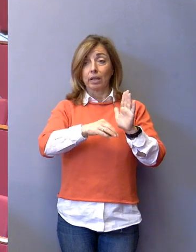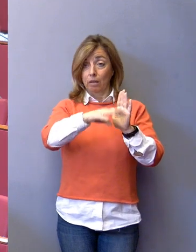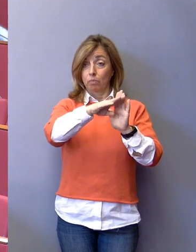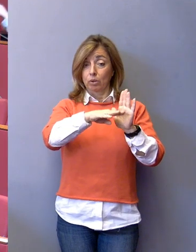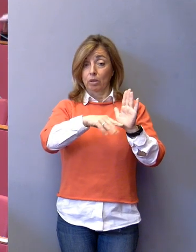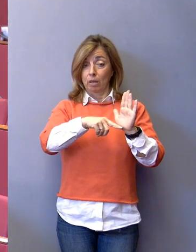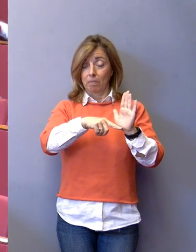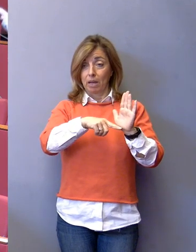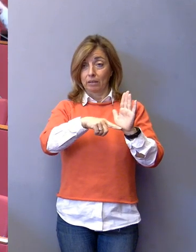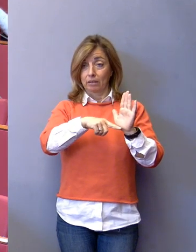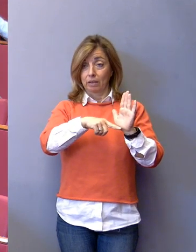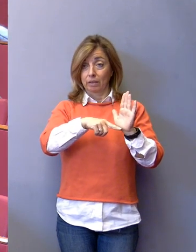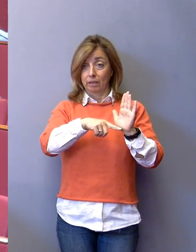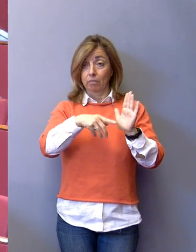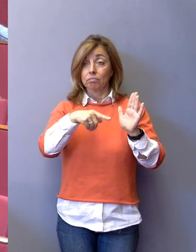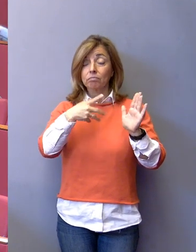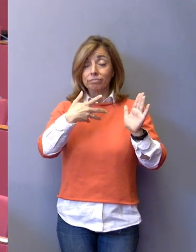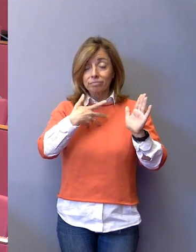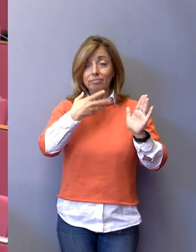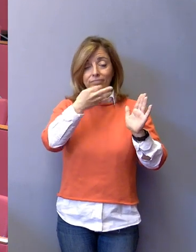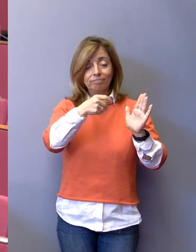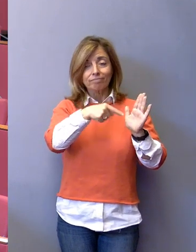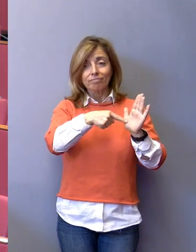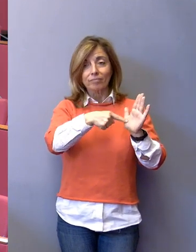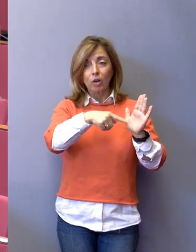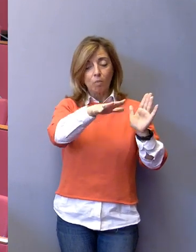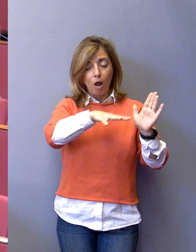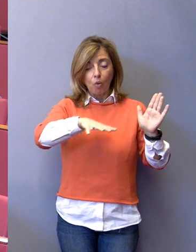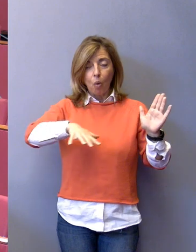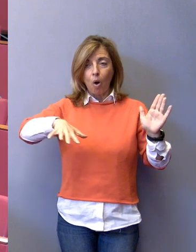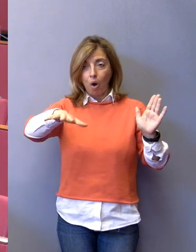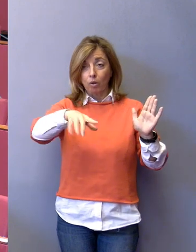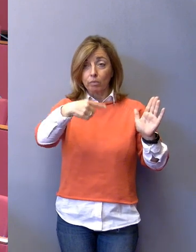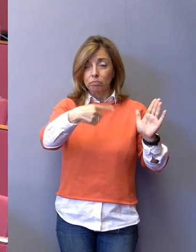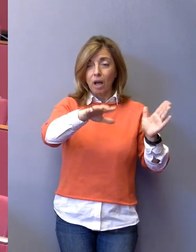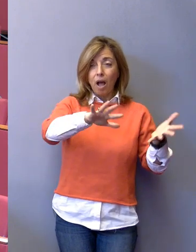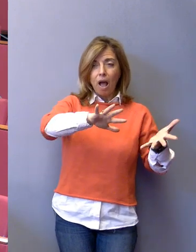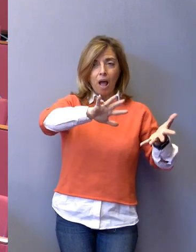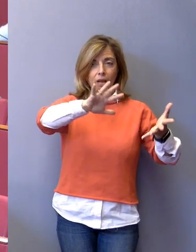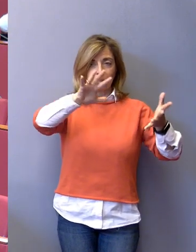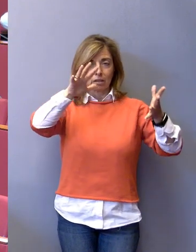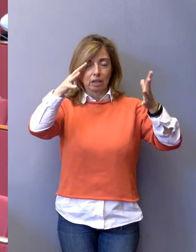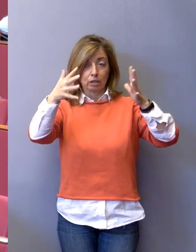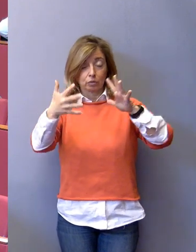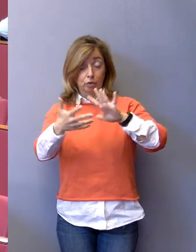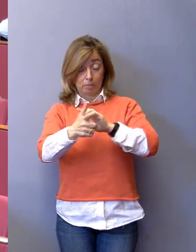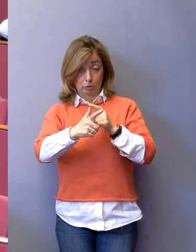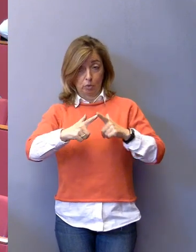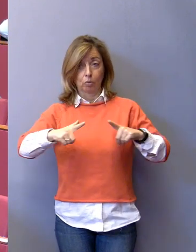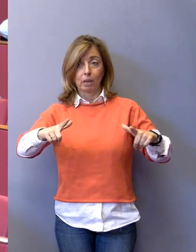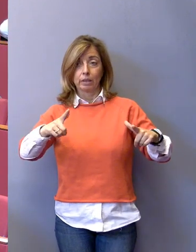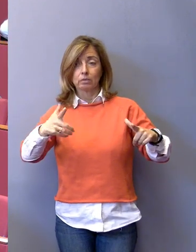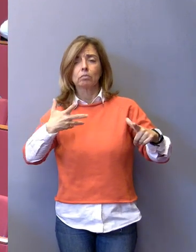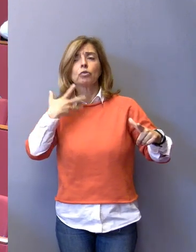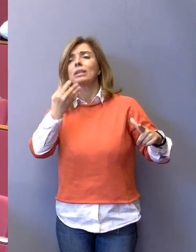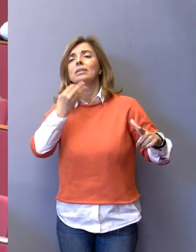anche e quindi sono tutti i luoghi dove la grande trasformazione urbanistica è stata accompagnata da un supermercato a diverso titolo